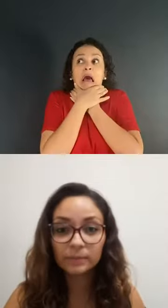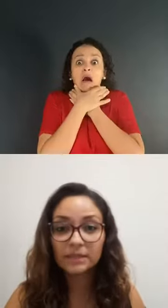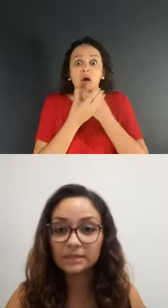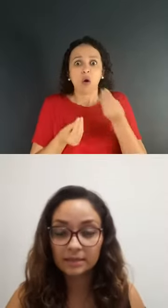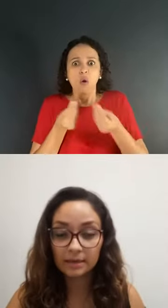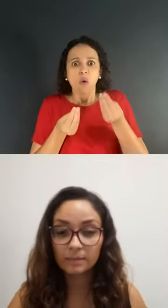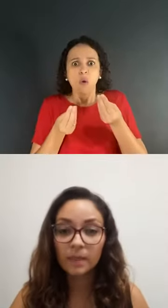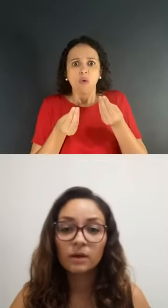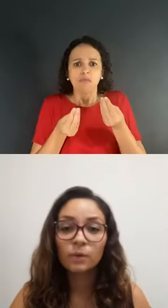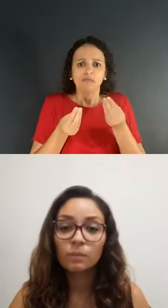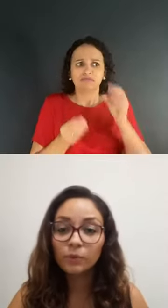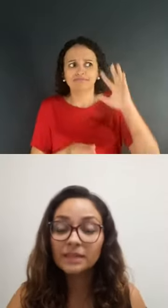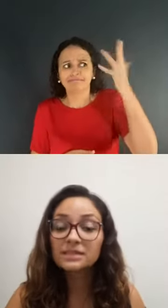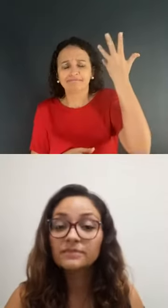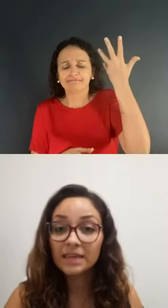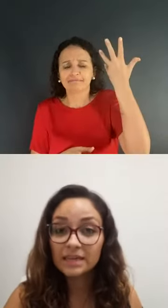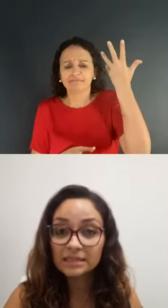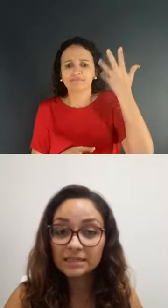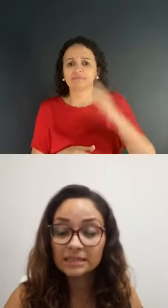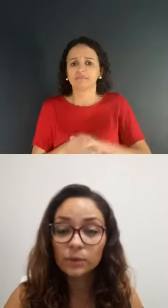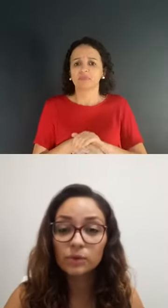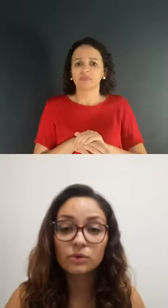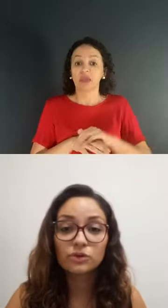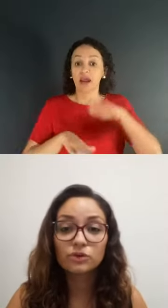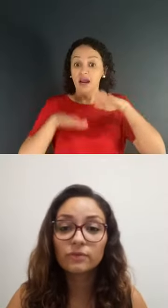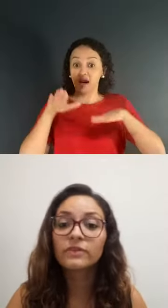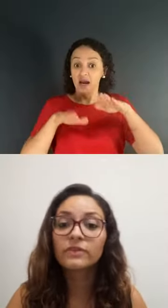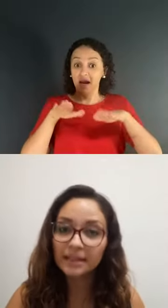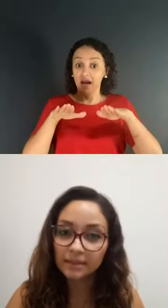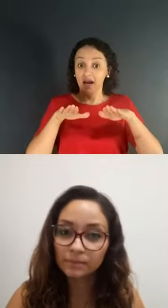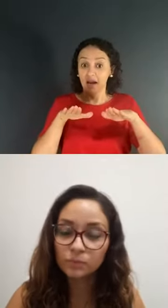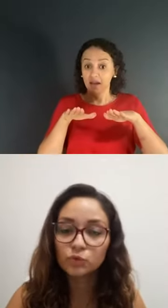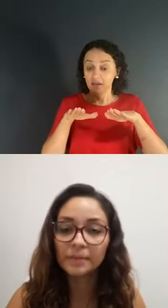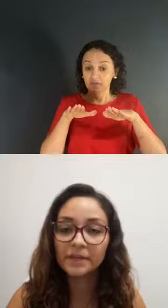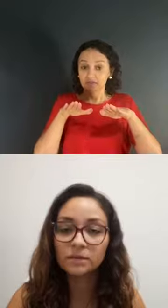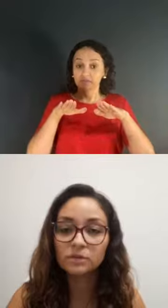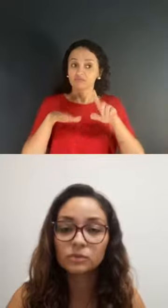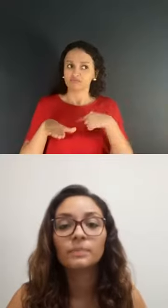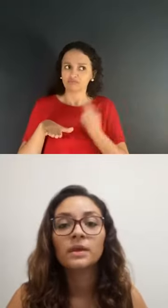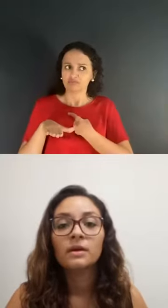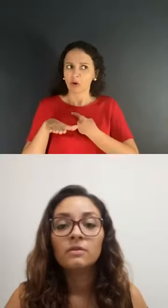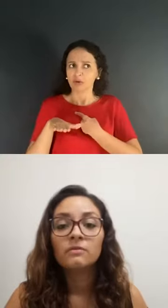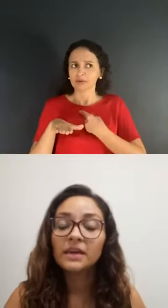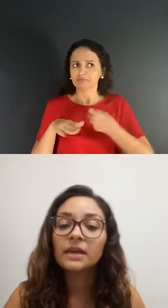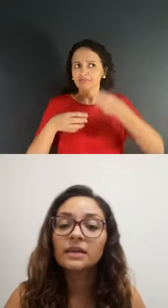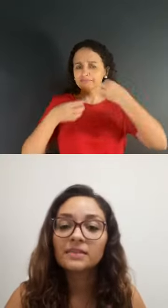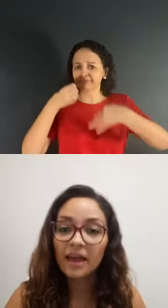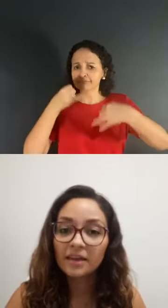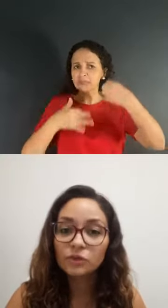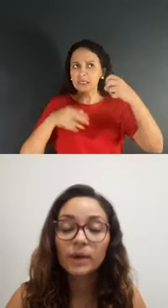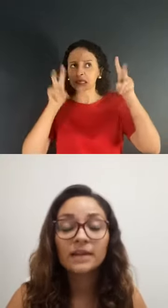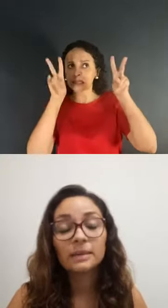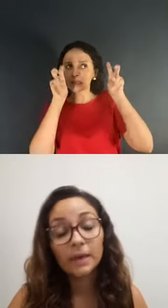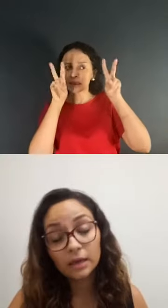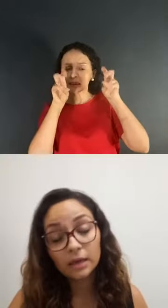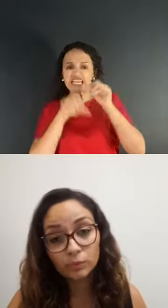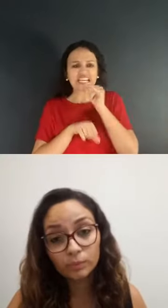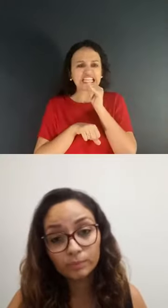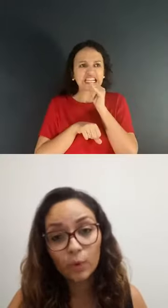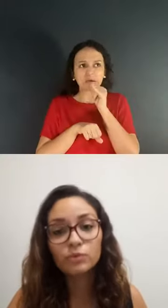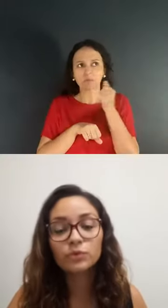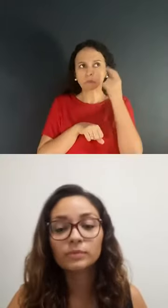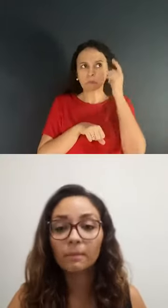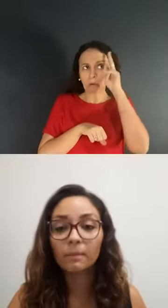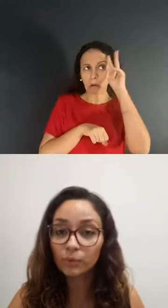poderiam acontecer? Muitas vezes, quando a gente fala sobre isso, vem a ideia de um